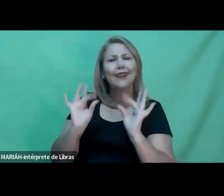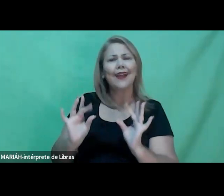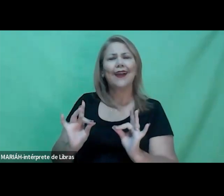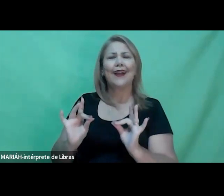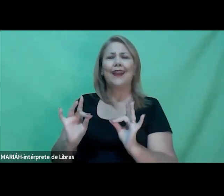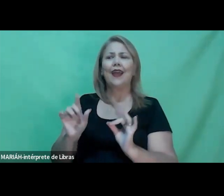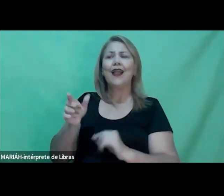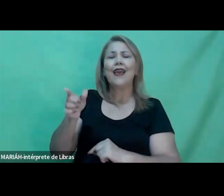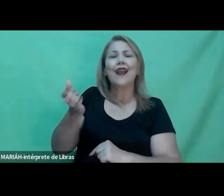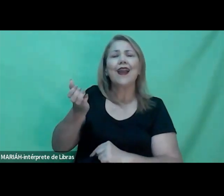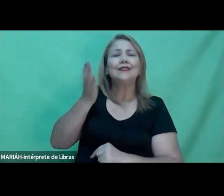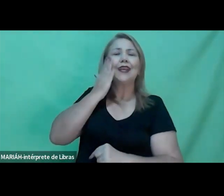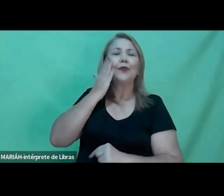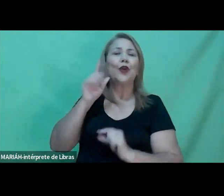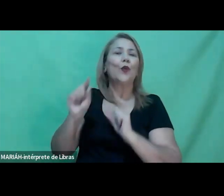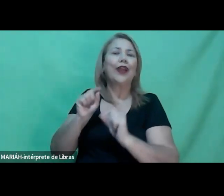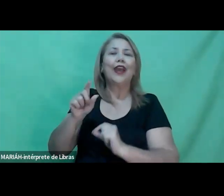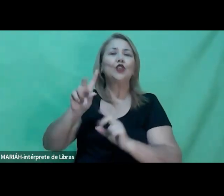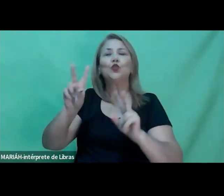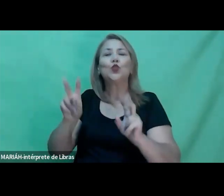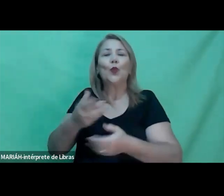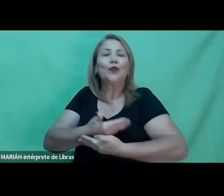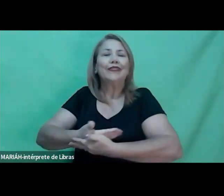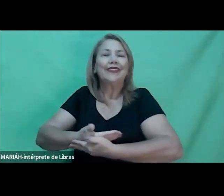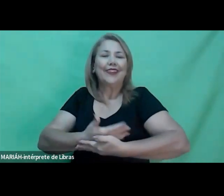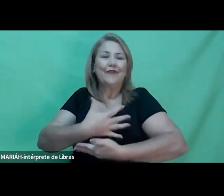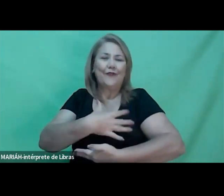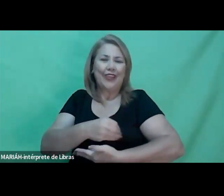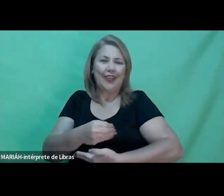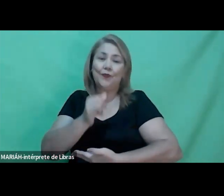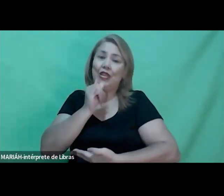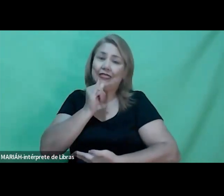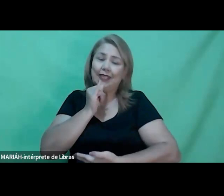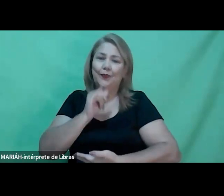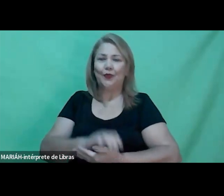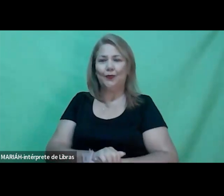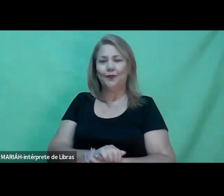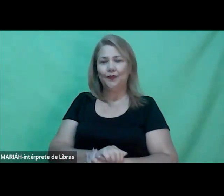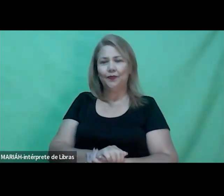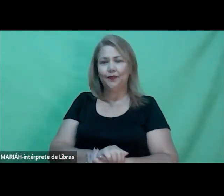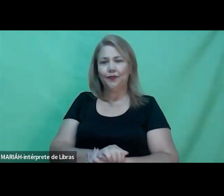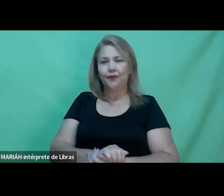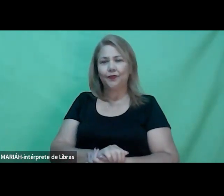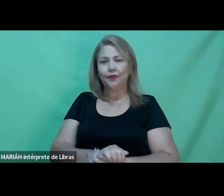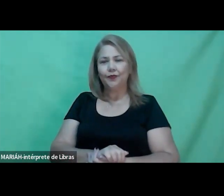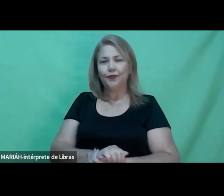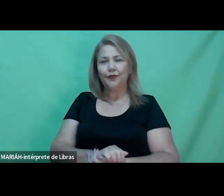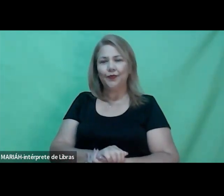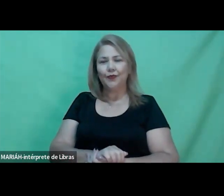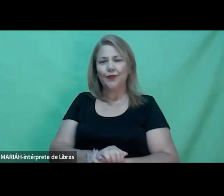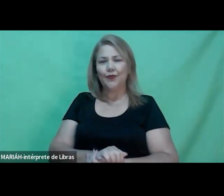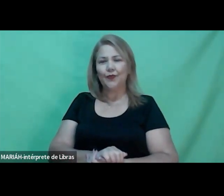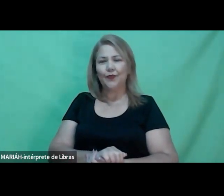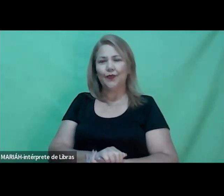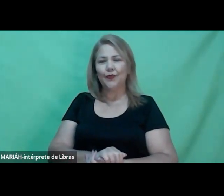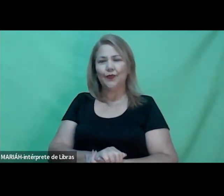quería saber de su hija Por ejemplo Pilar no sé si tienen referencia de Pilar